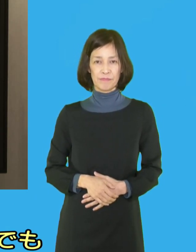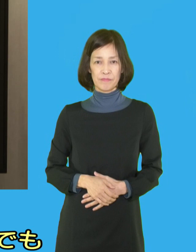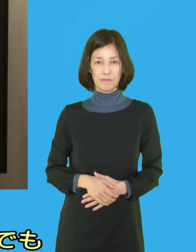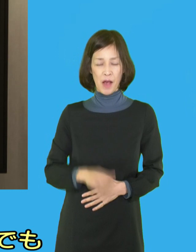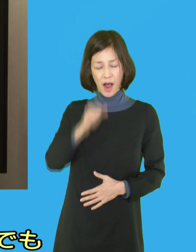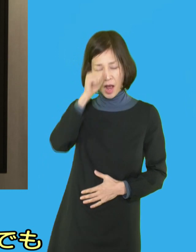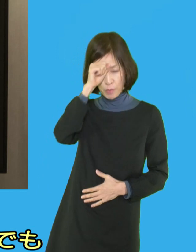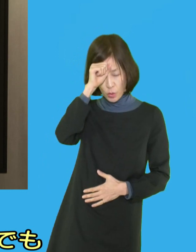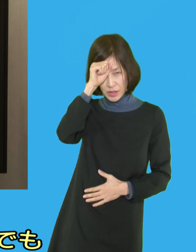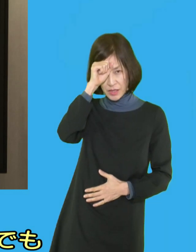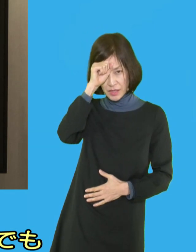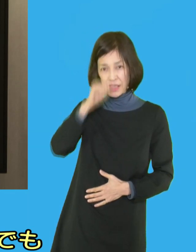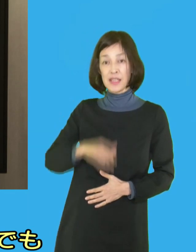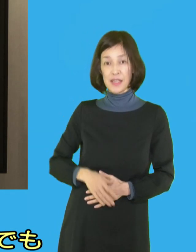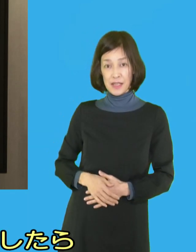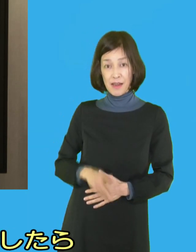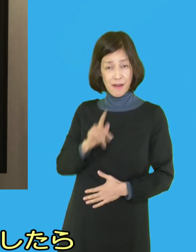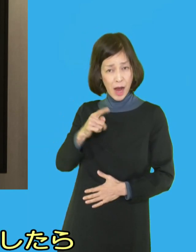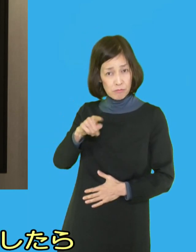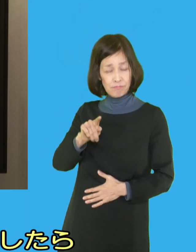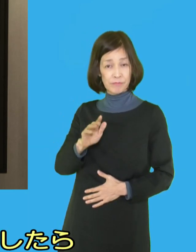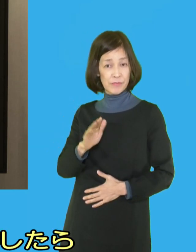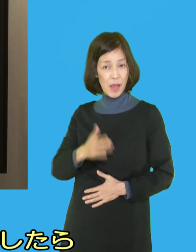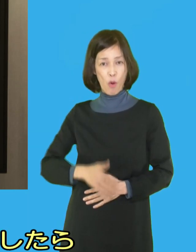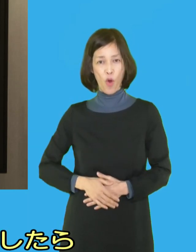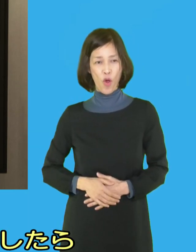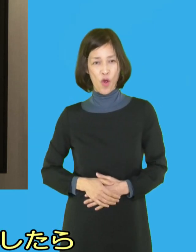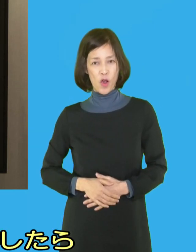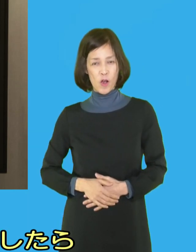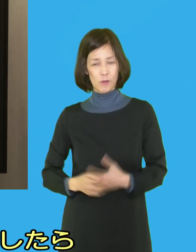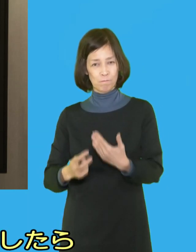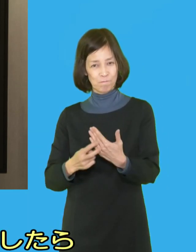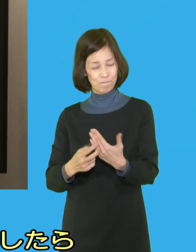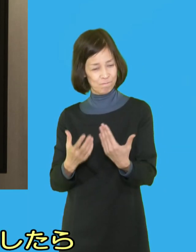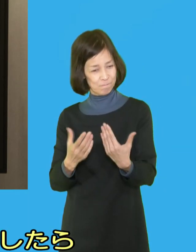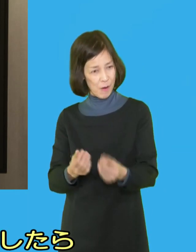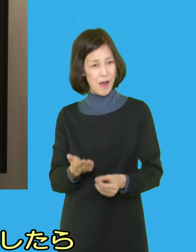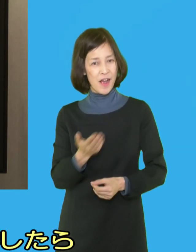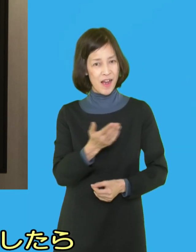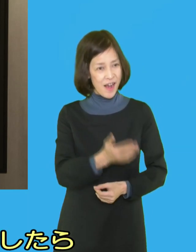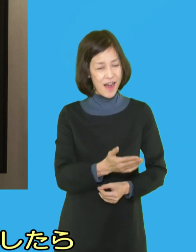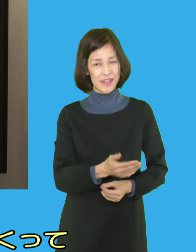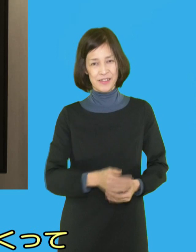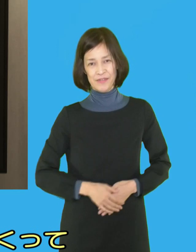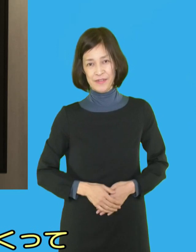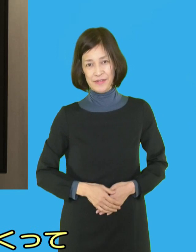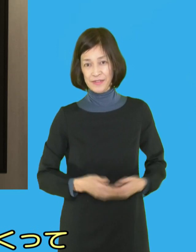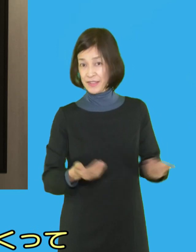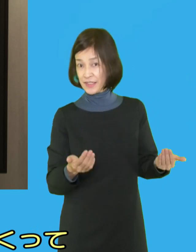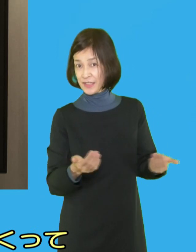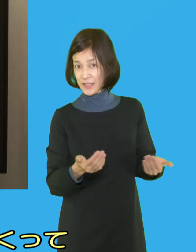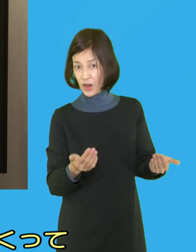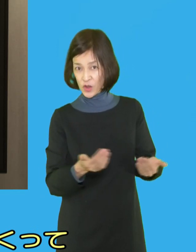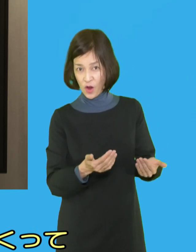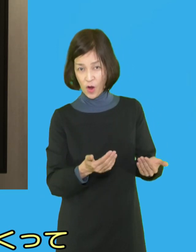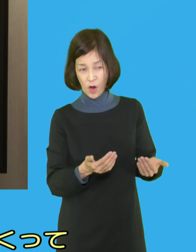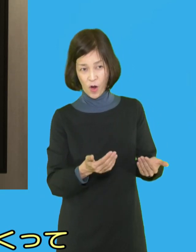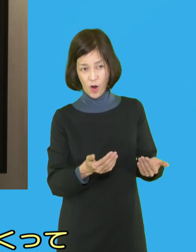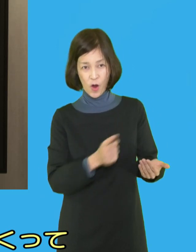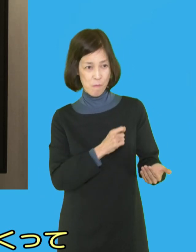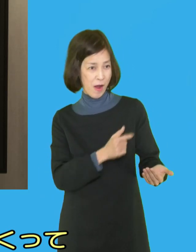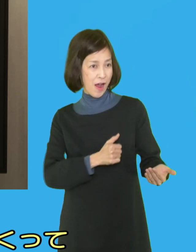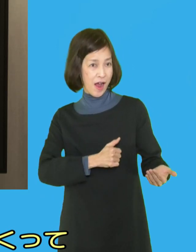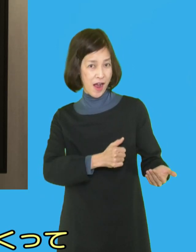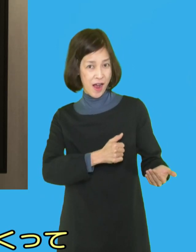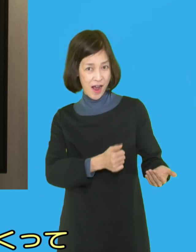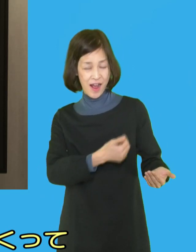かってしまった職員の方でも、しっかりと治療をしてですね、また改善したときには、職場に戻って活躍していただける